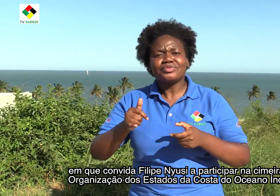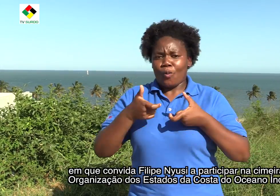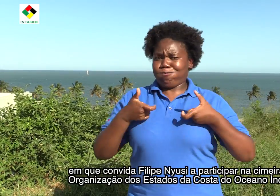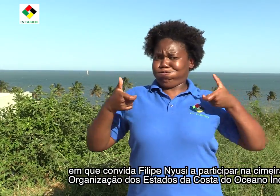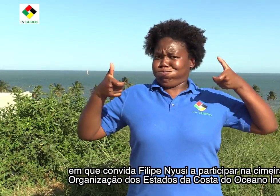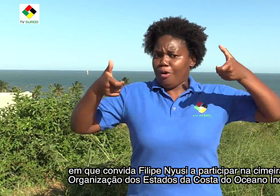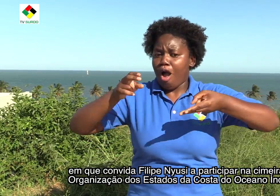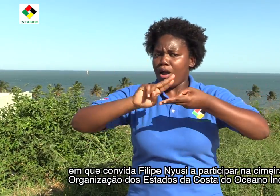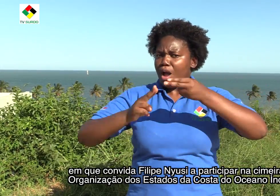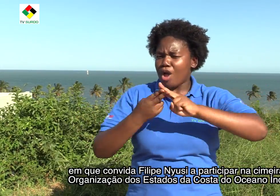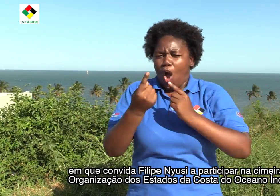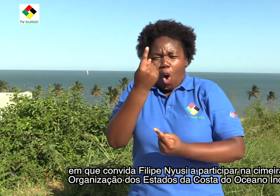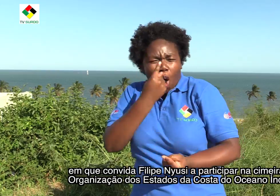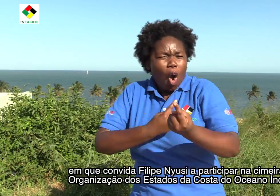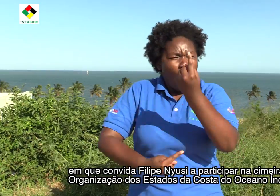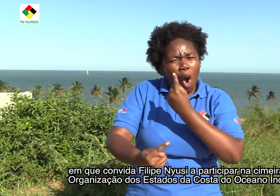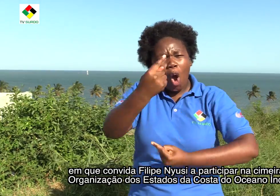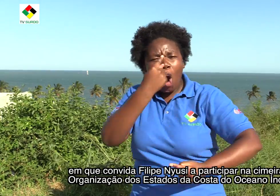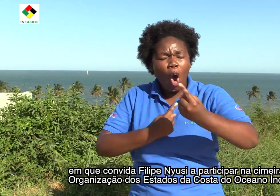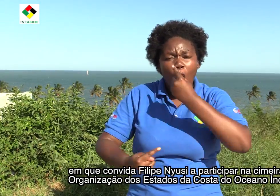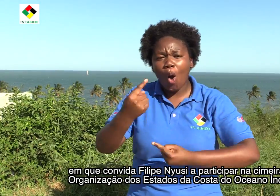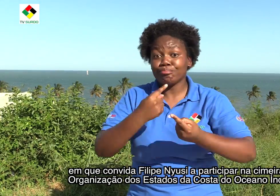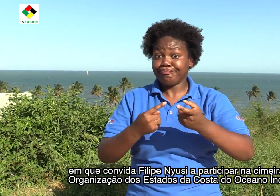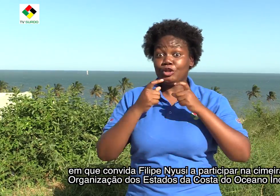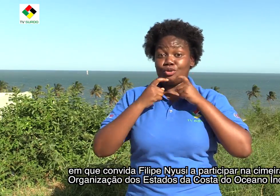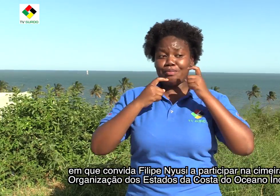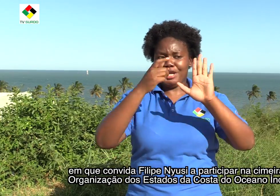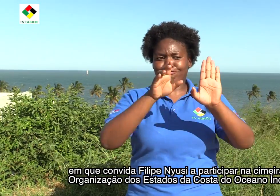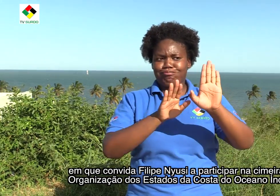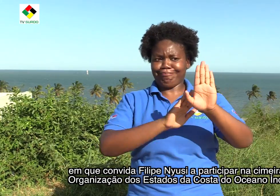Nussi a participar na cimeira da Organização dos Estados da Costa do Oceano Índico.